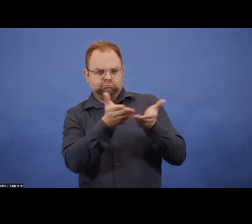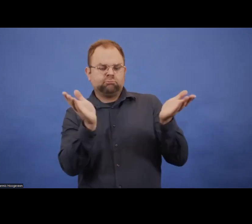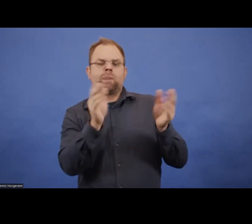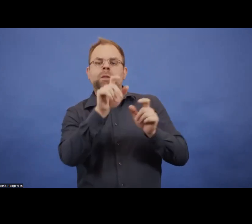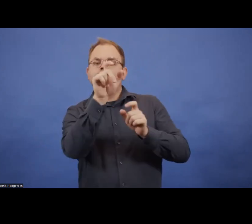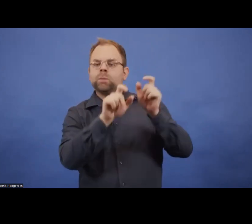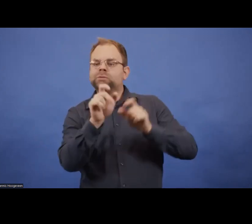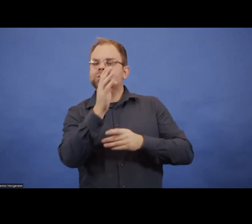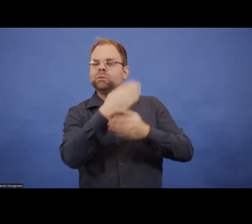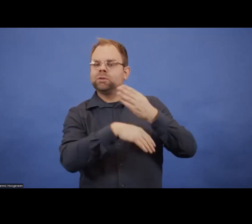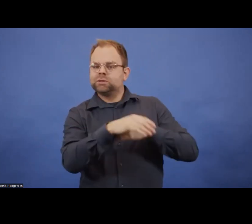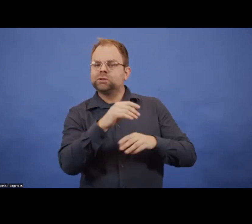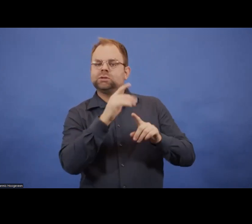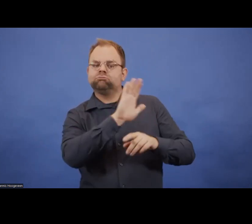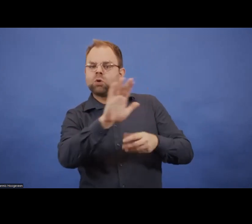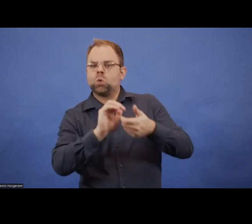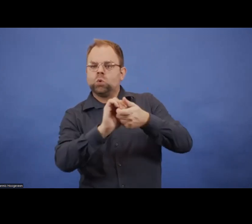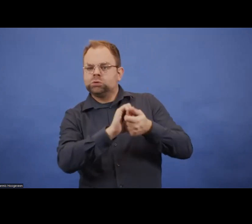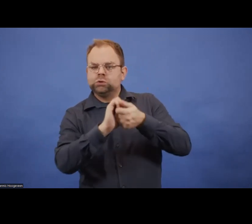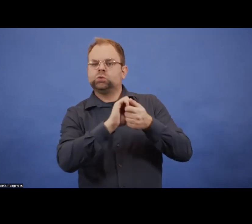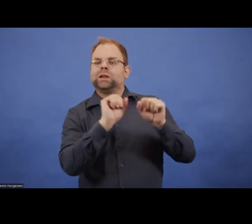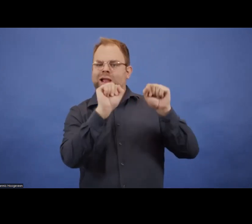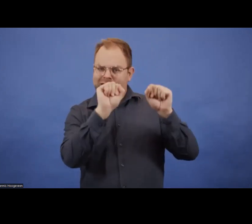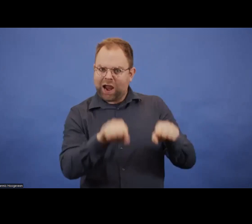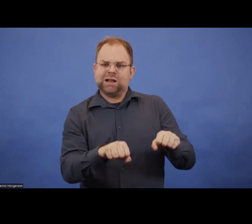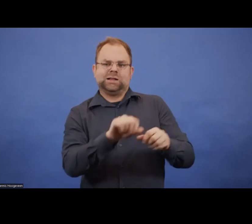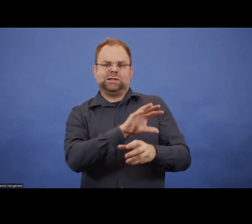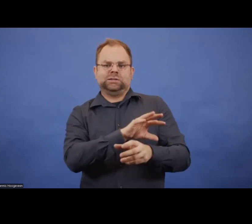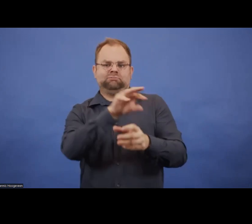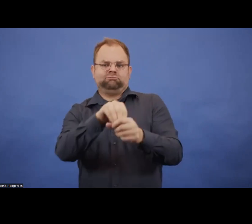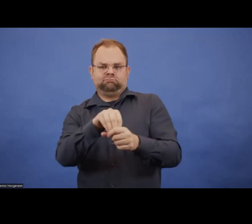para apoyar a las personas con discapacidad,